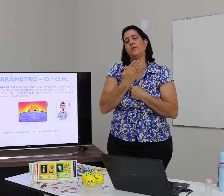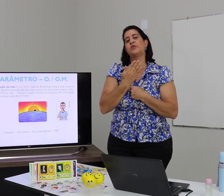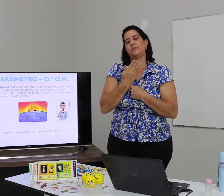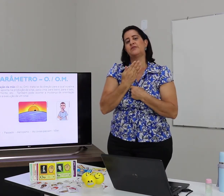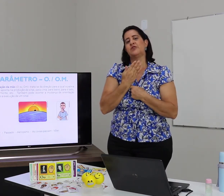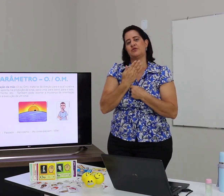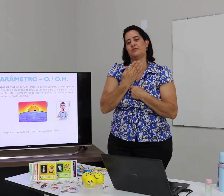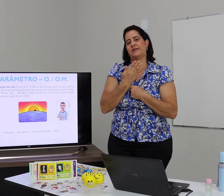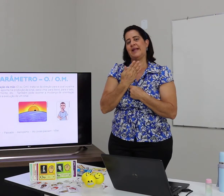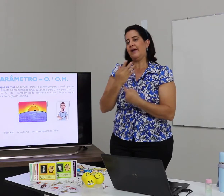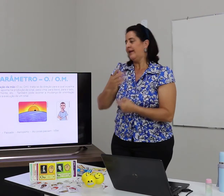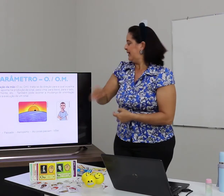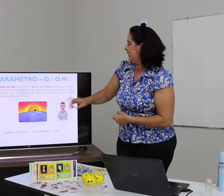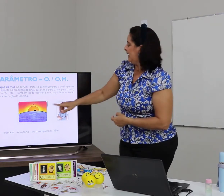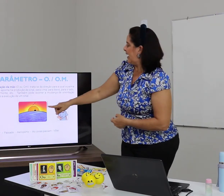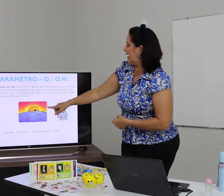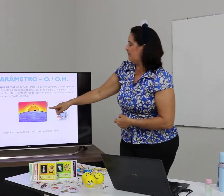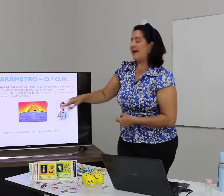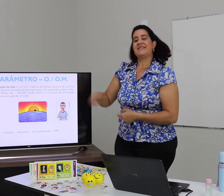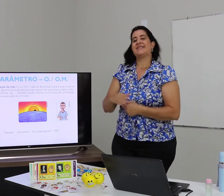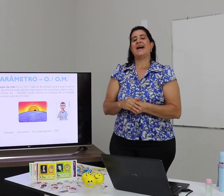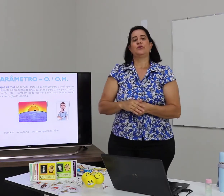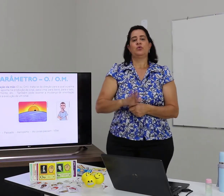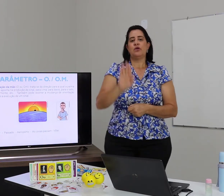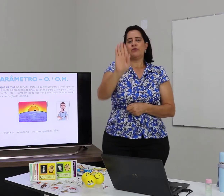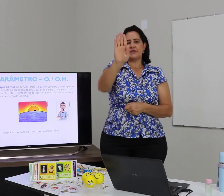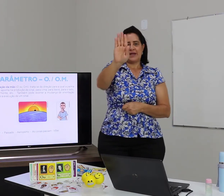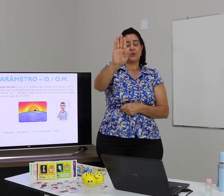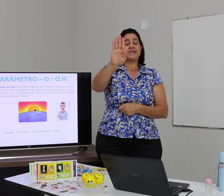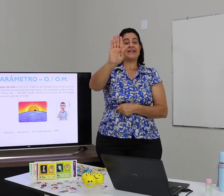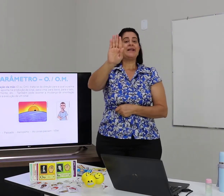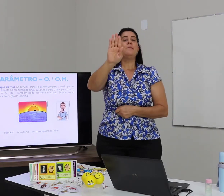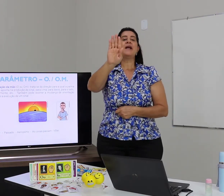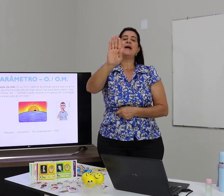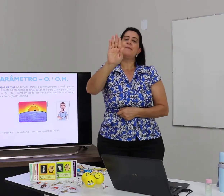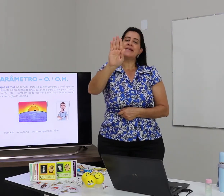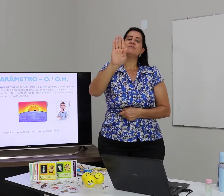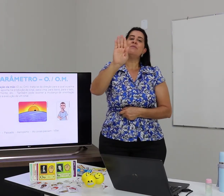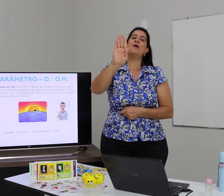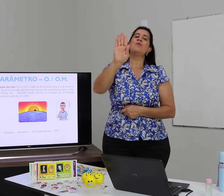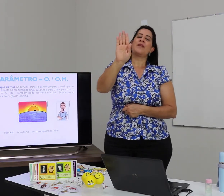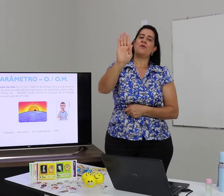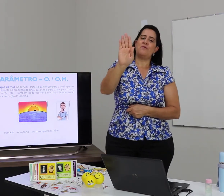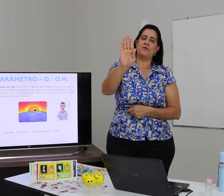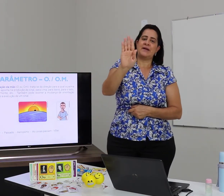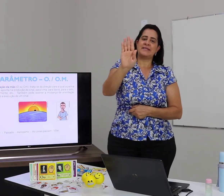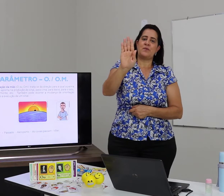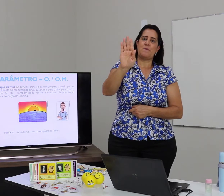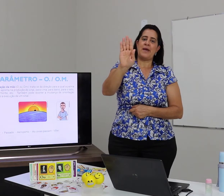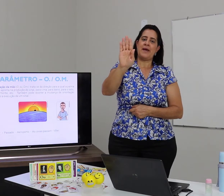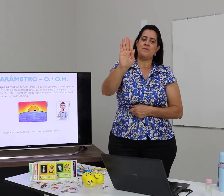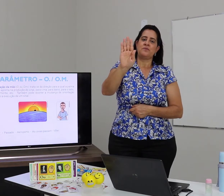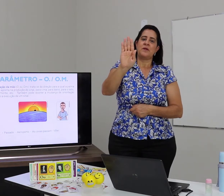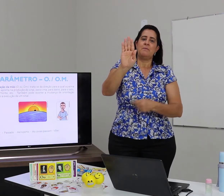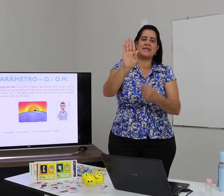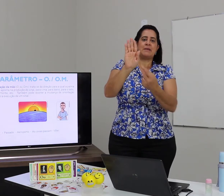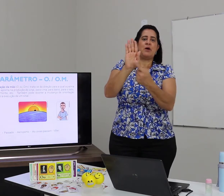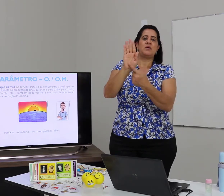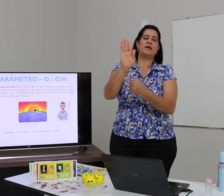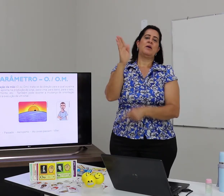estou precisando de ajuda. Tá? Passado, eu vou usar também a mesma mão na configuração em B, mas a palma da mão